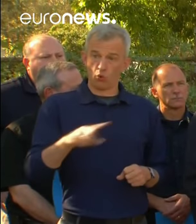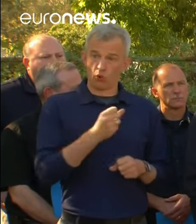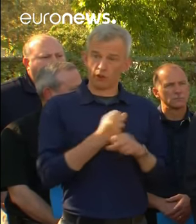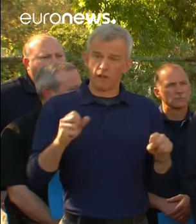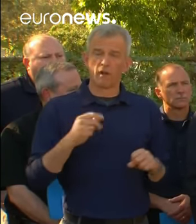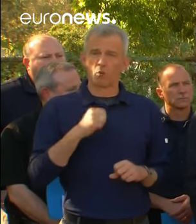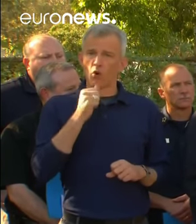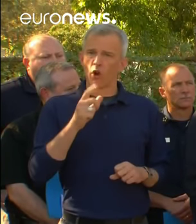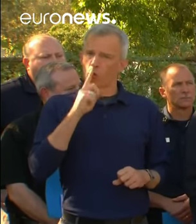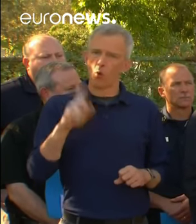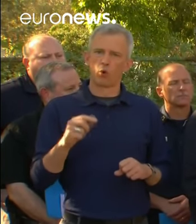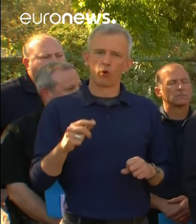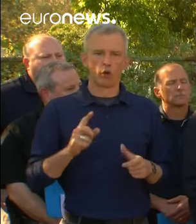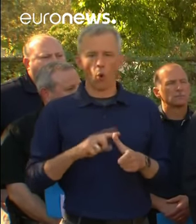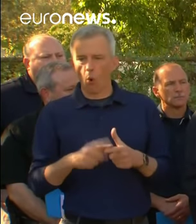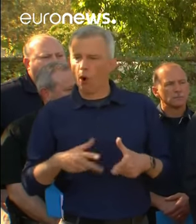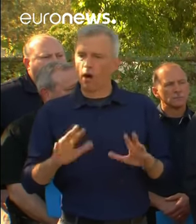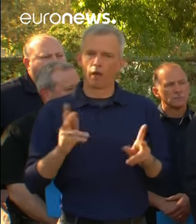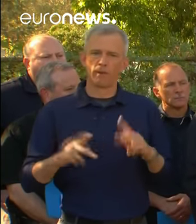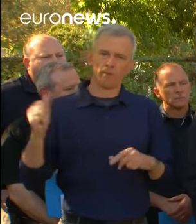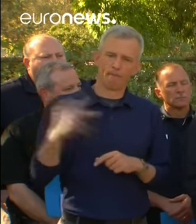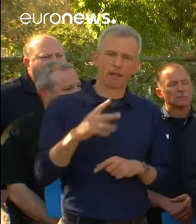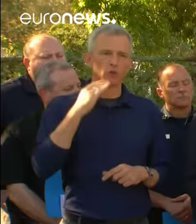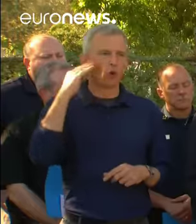εστίες του, τόνισε ο Δήμαρχος του Λος Άντζελες, Έρικ Γκαρσέτη.